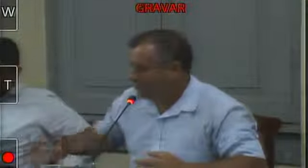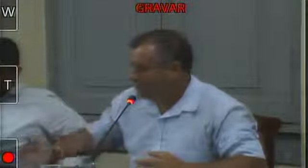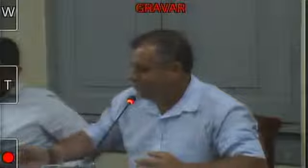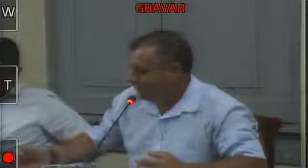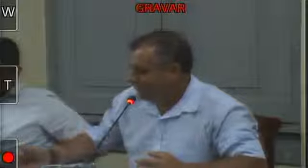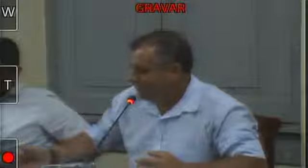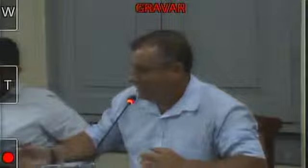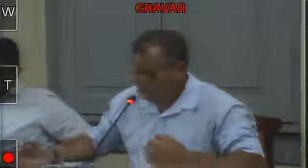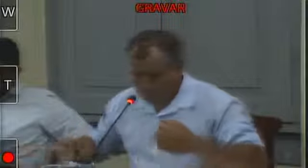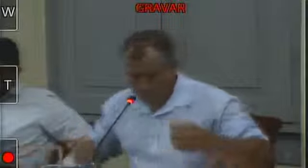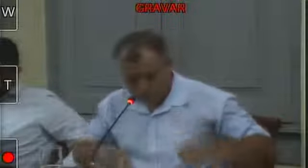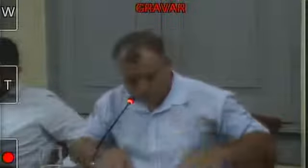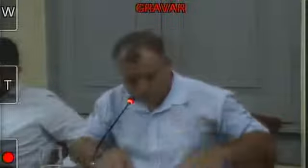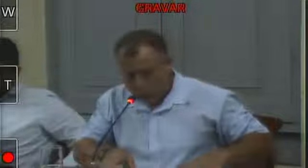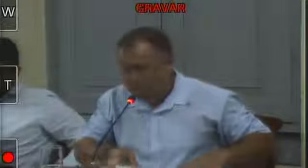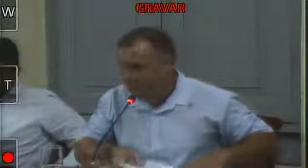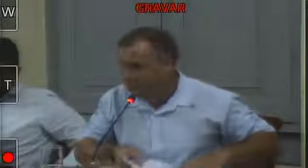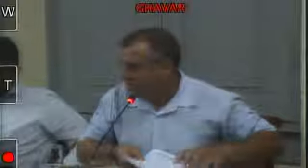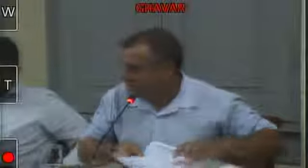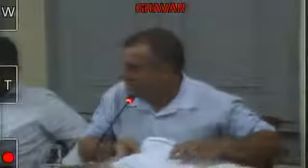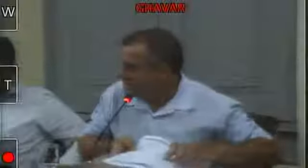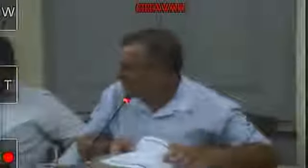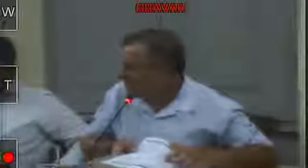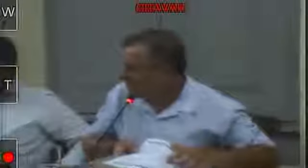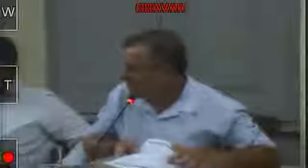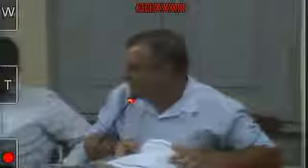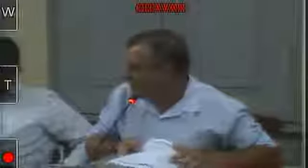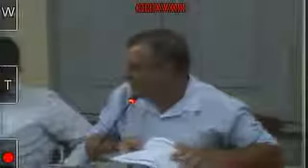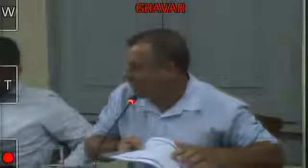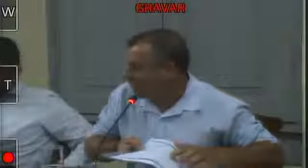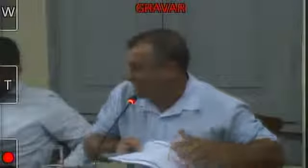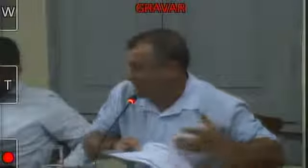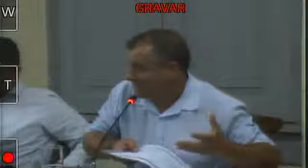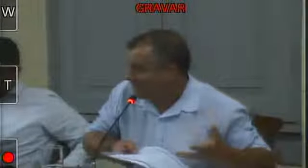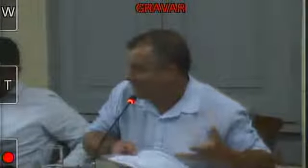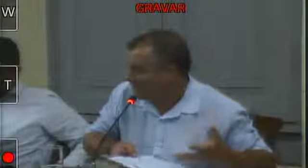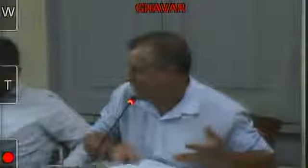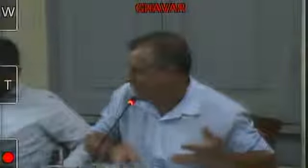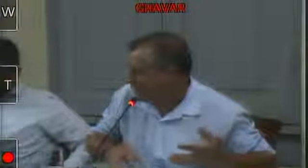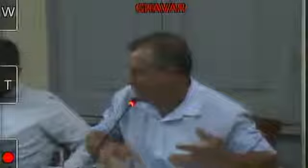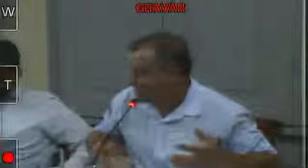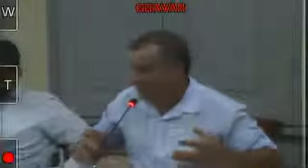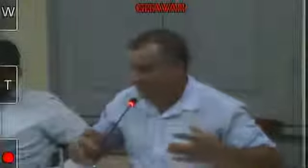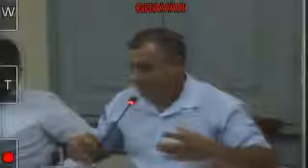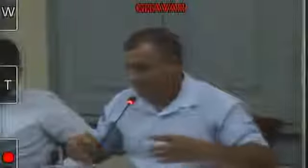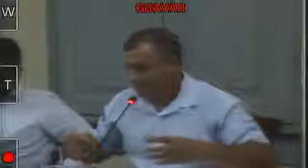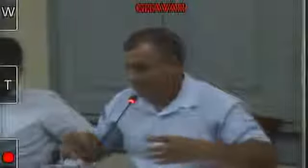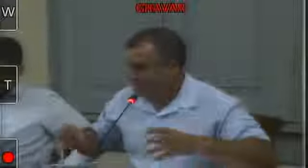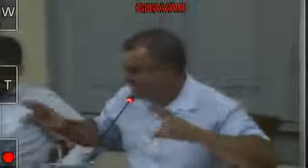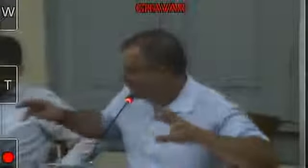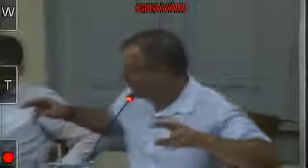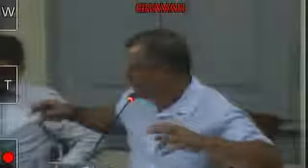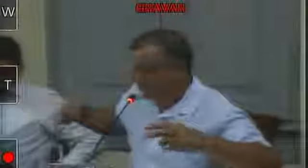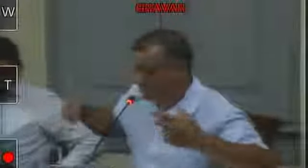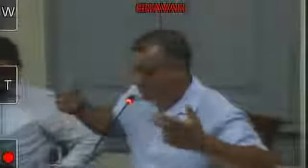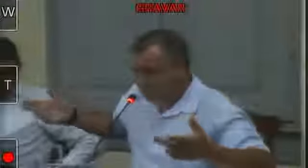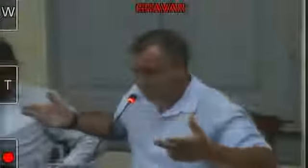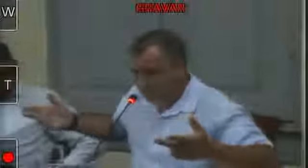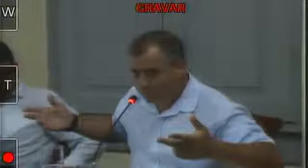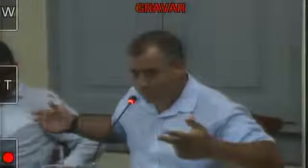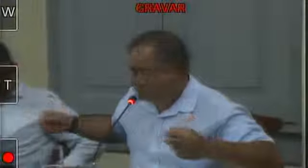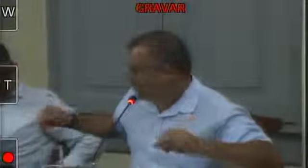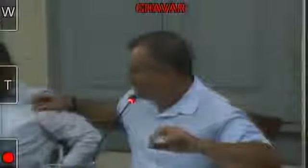alguma medida no sentido de corrigir esse erro material ou passar isso aqui para 10 e, de certa forma, não sei